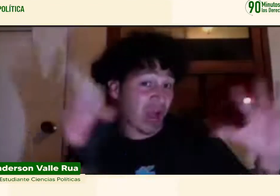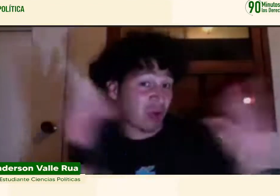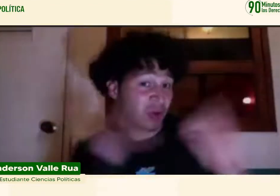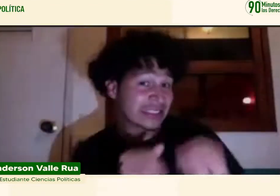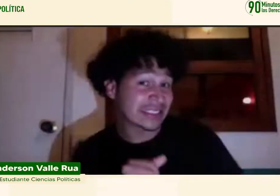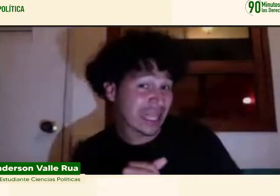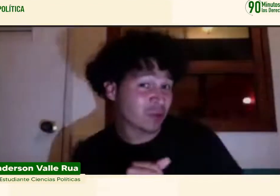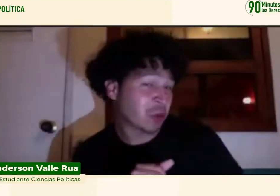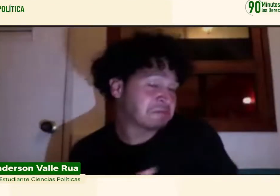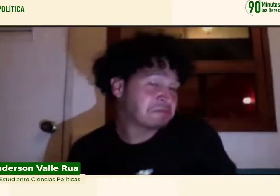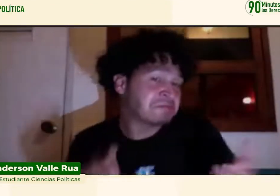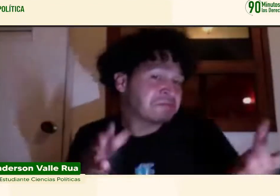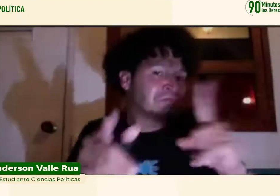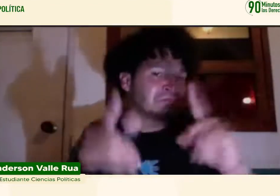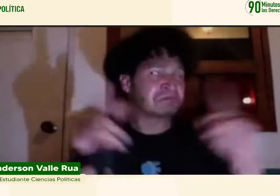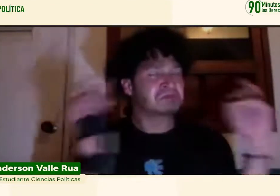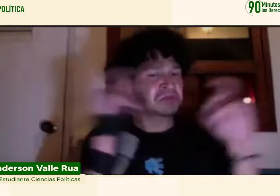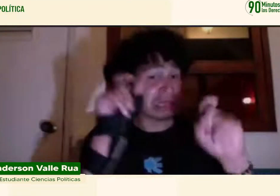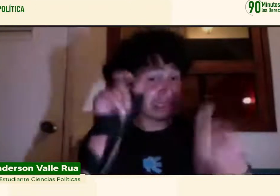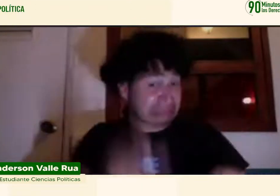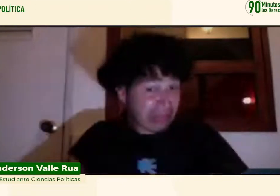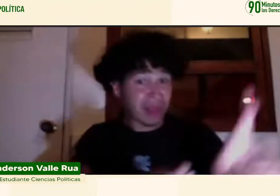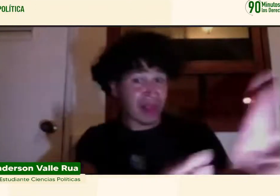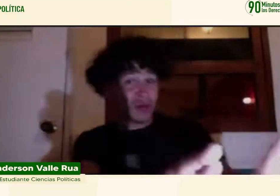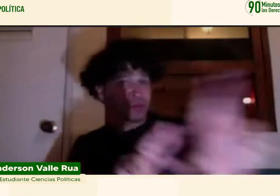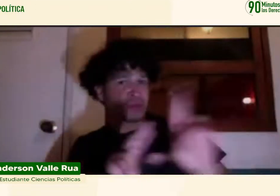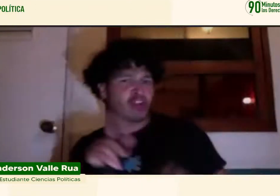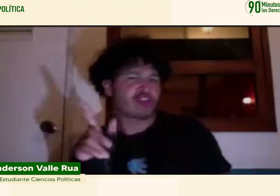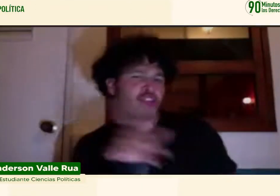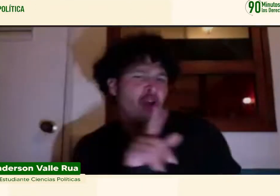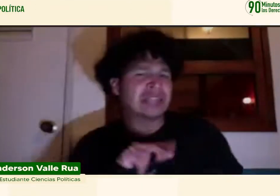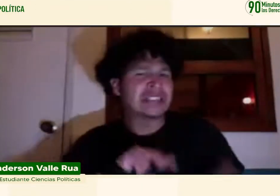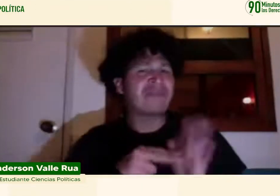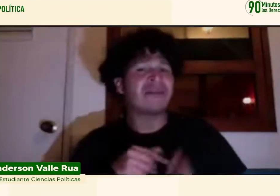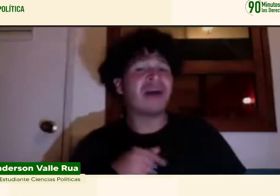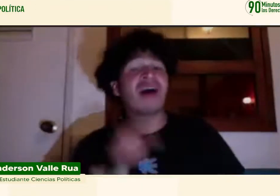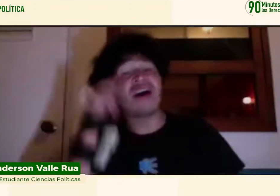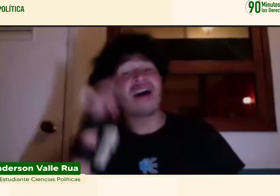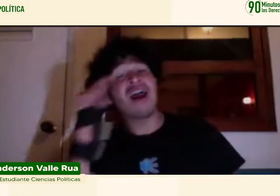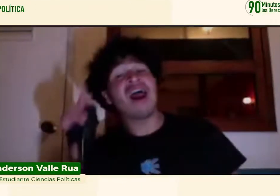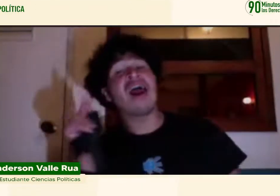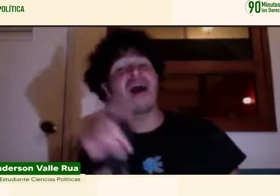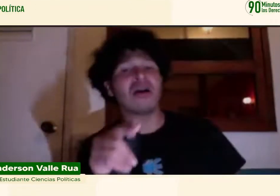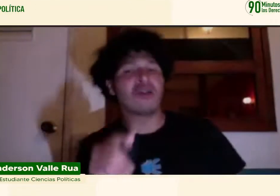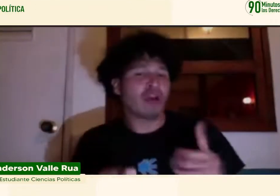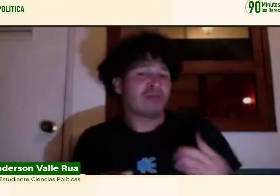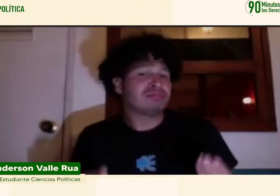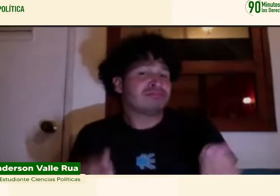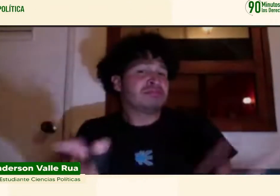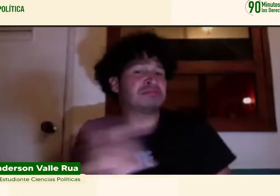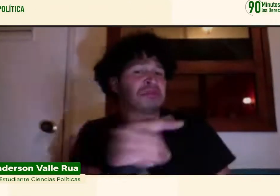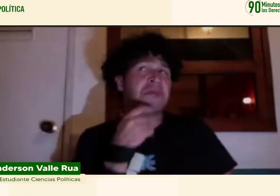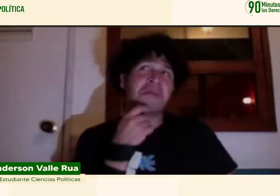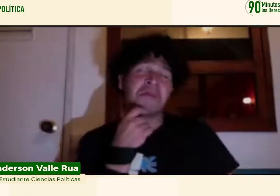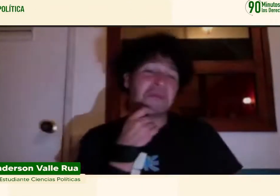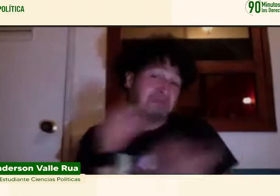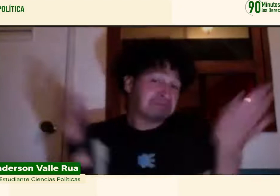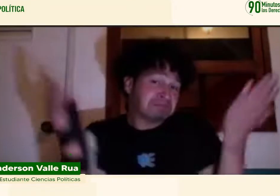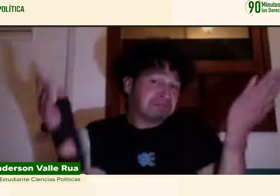sorda si también su libertad de decisión es una pregunta que quiero extender allí no con la espera una respuesta tampoco de una manera